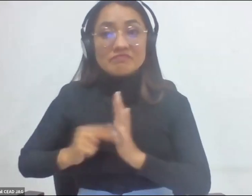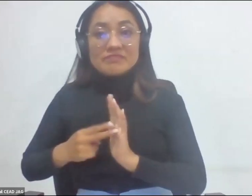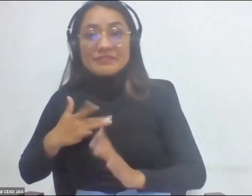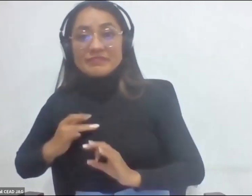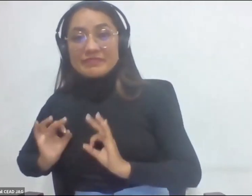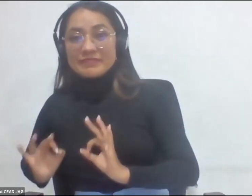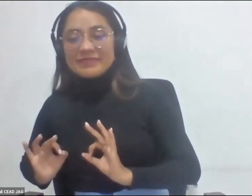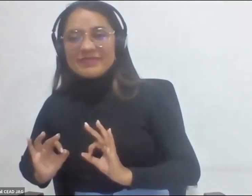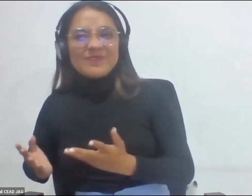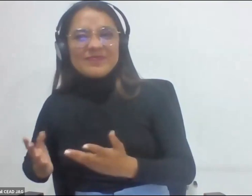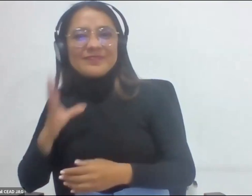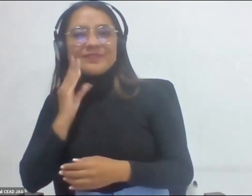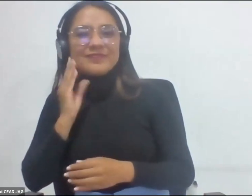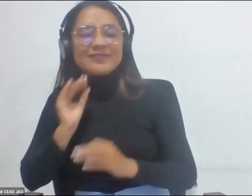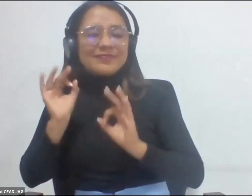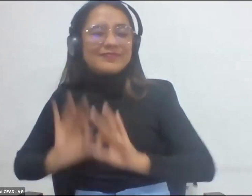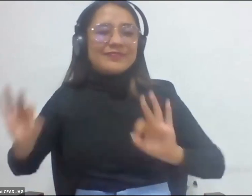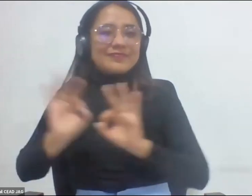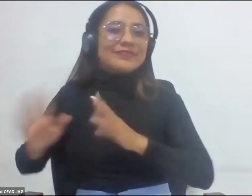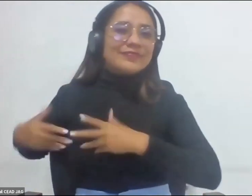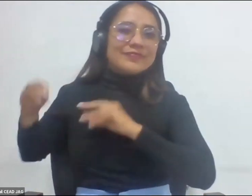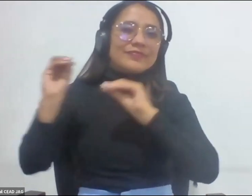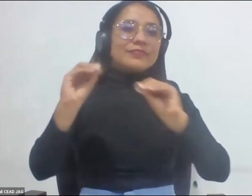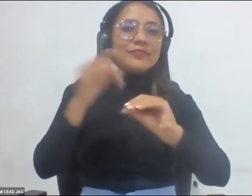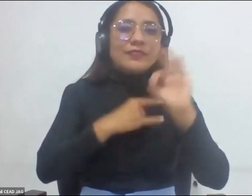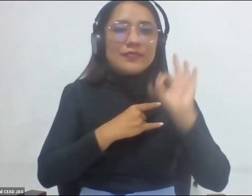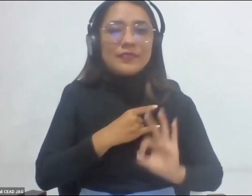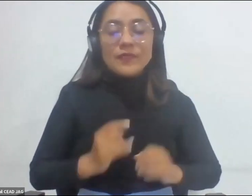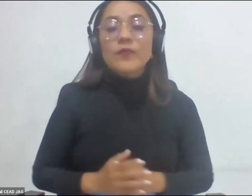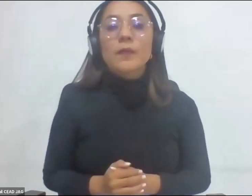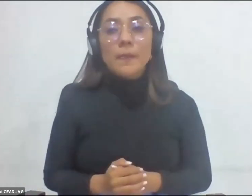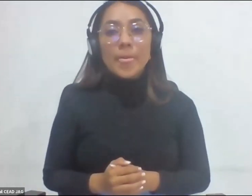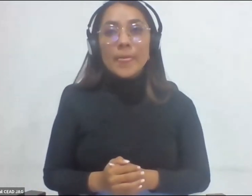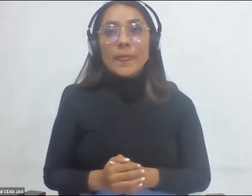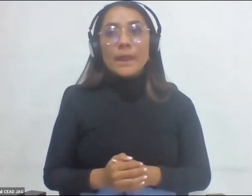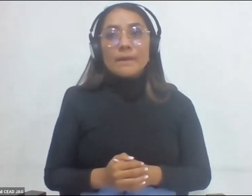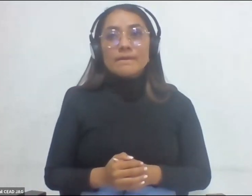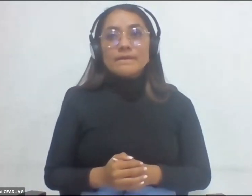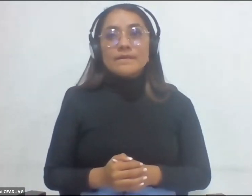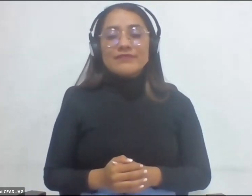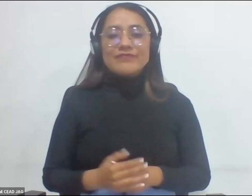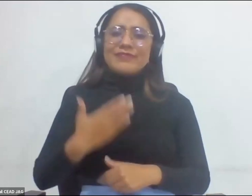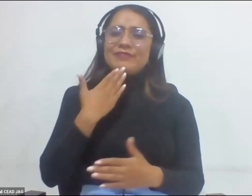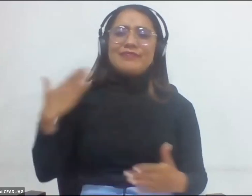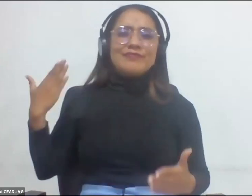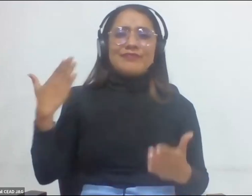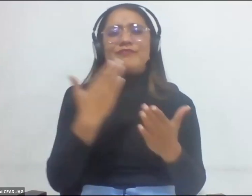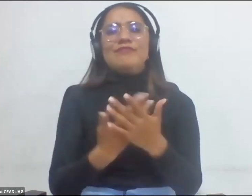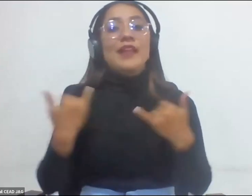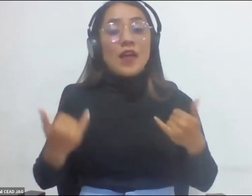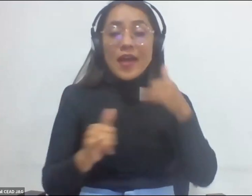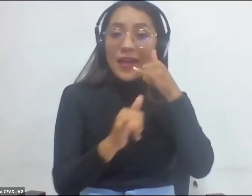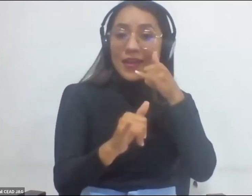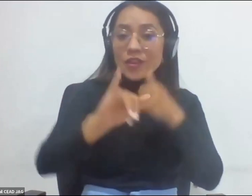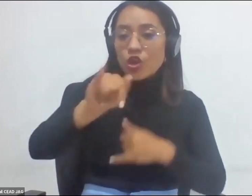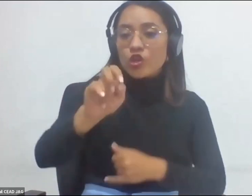significativa su formación en la una muy bien Muchísimas gracias ahora vamos con el ingeniero jerson